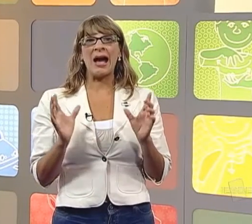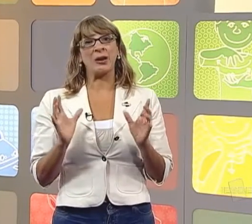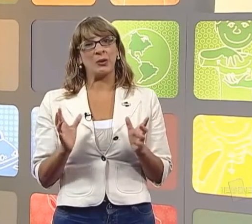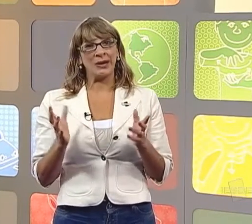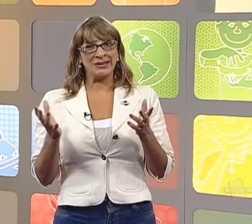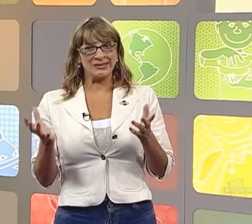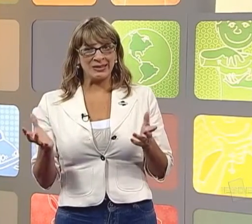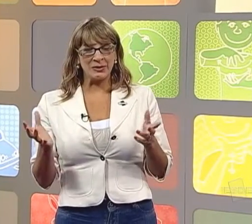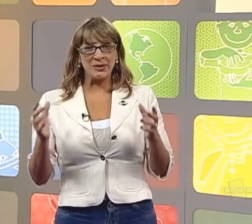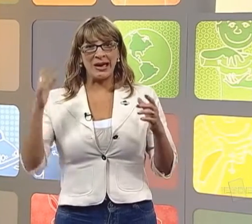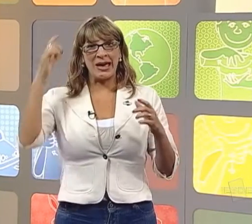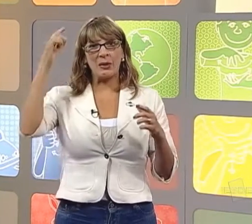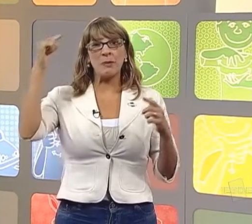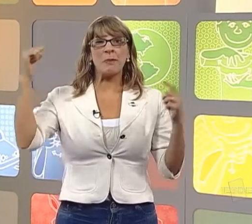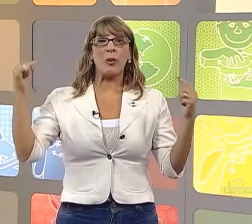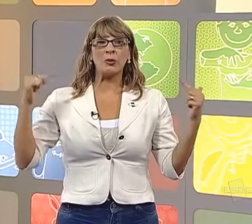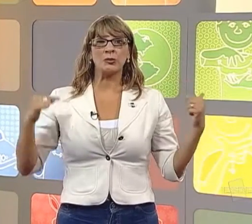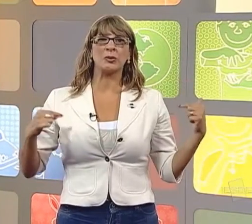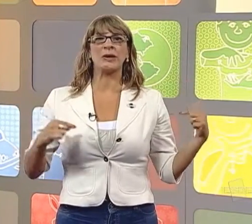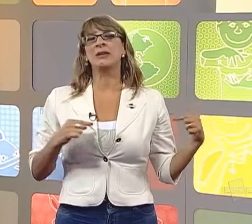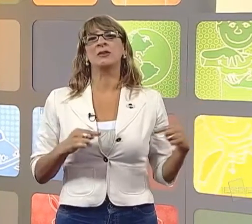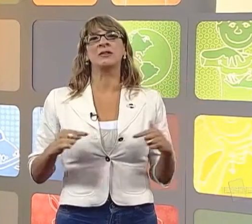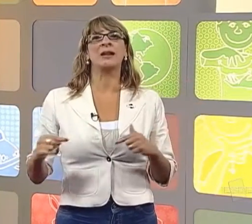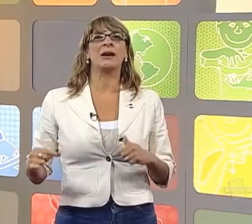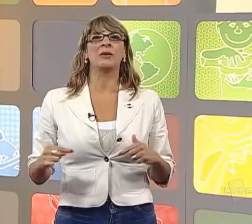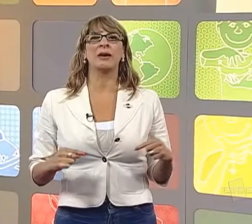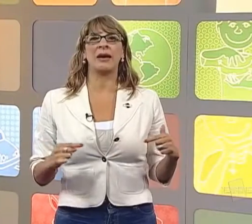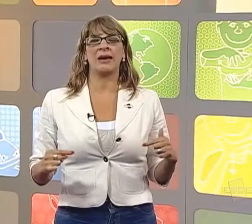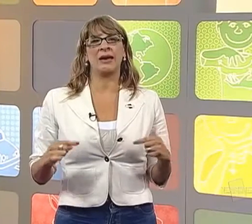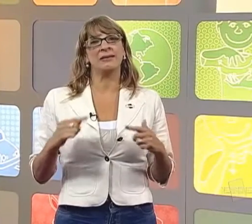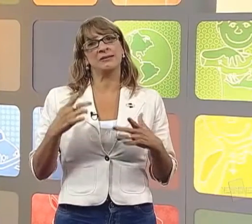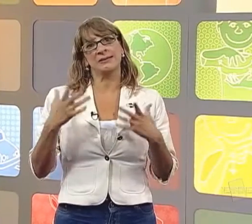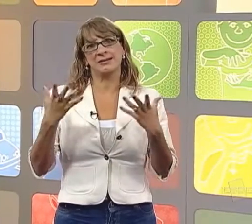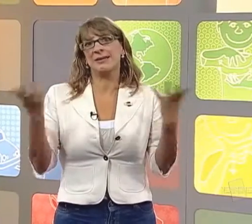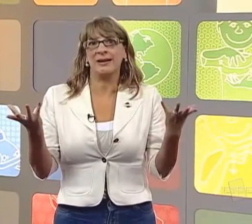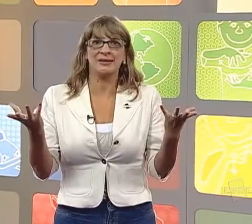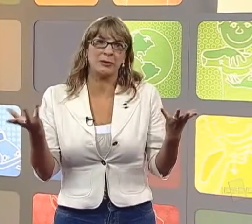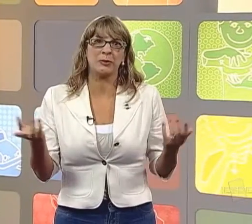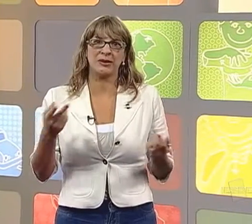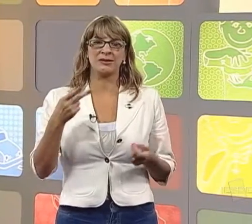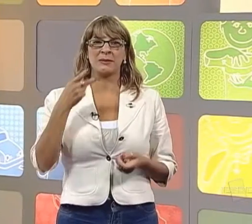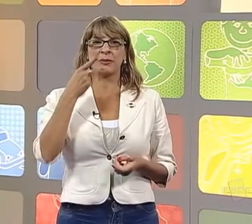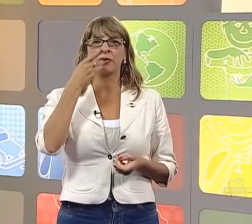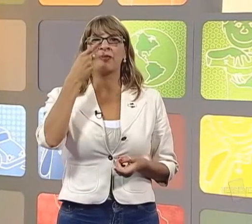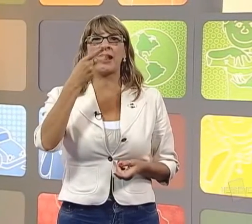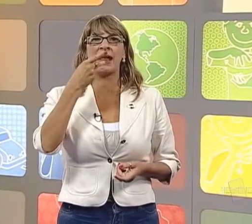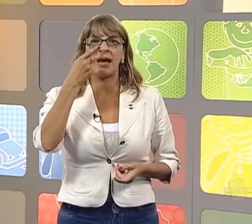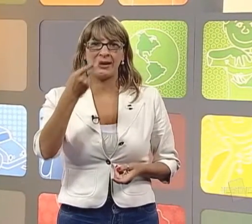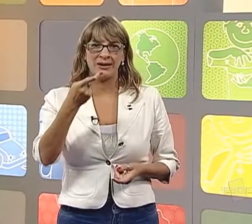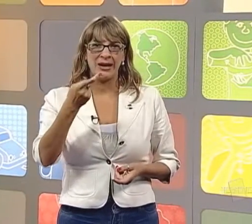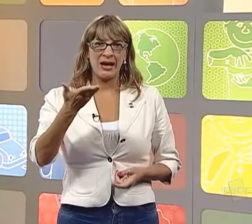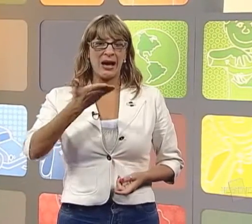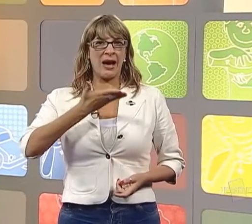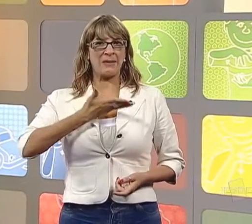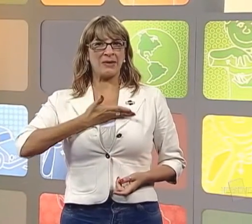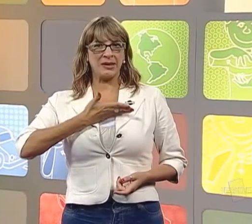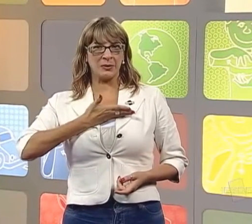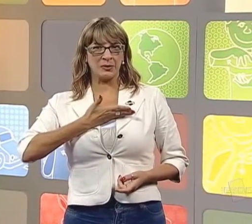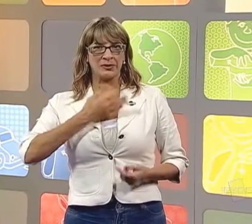A locação é o ponto em que o sinal é sinalizado. Por exemplo, falar, amigo, né?